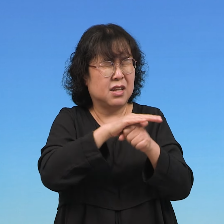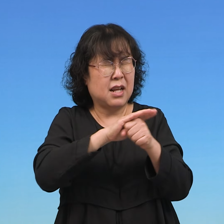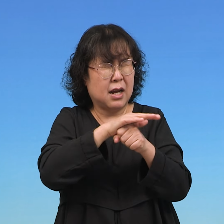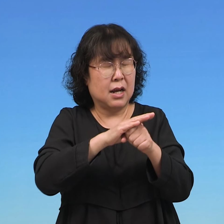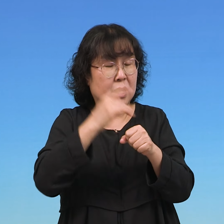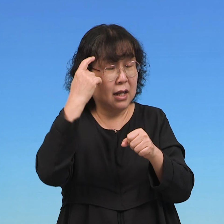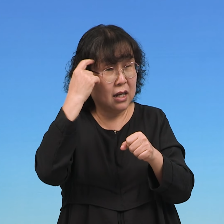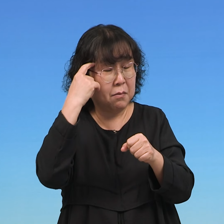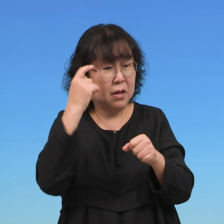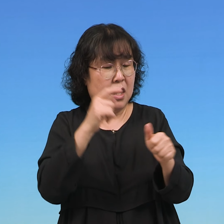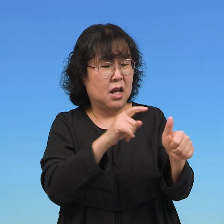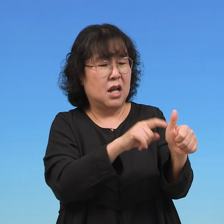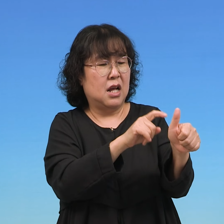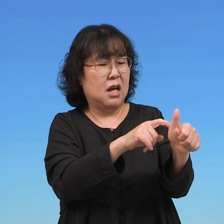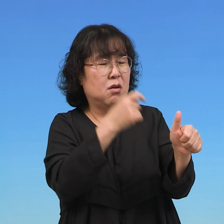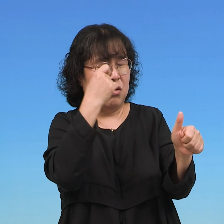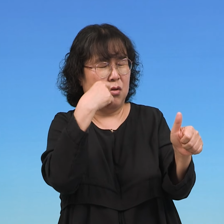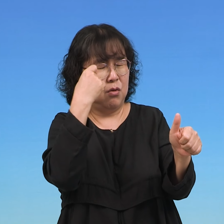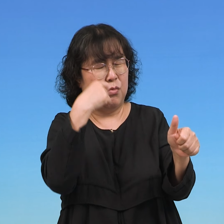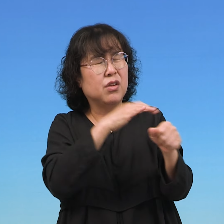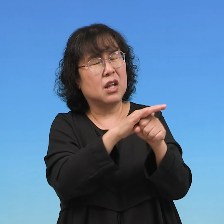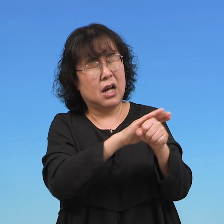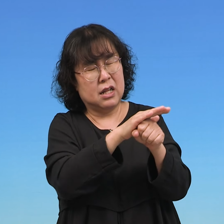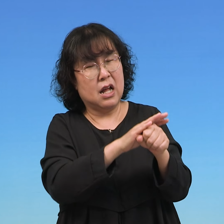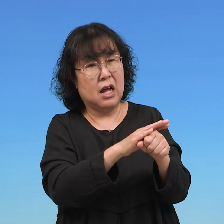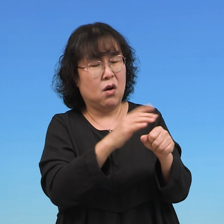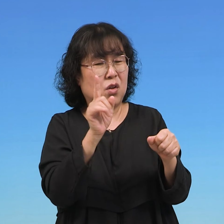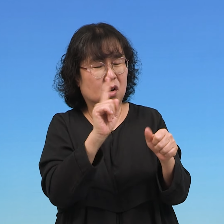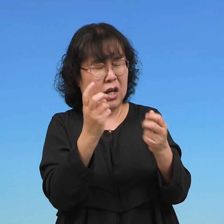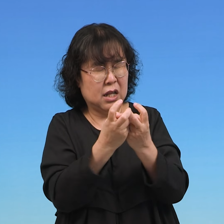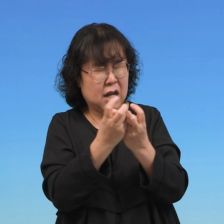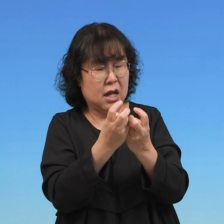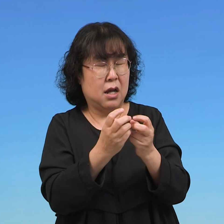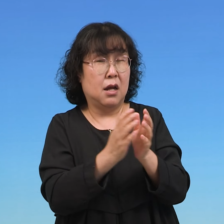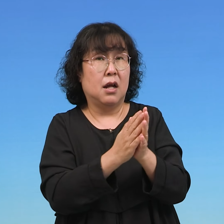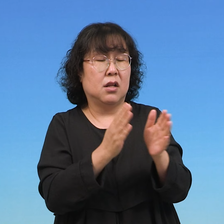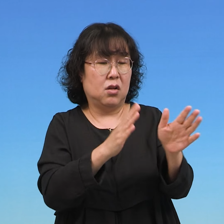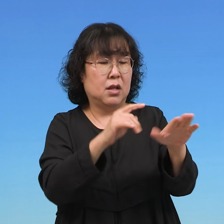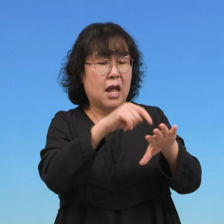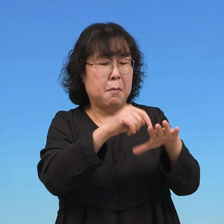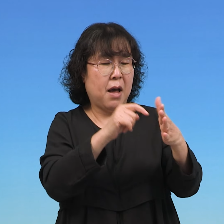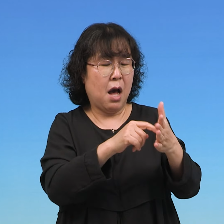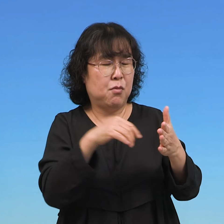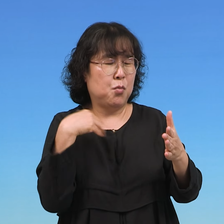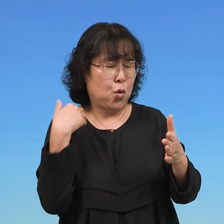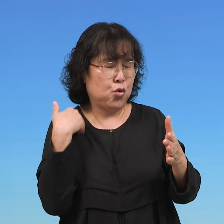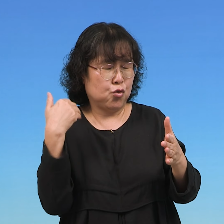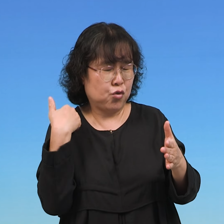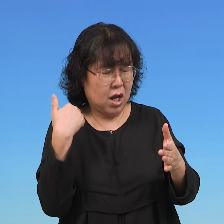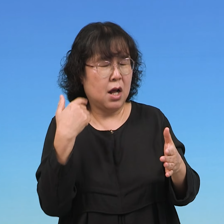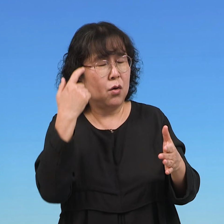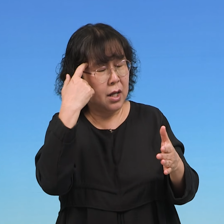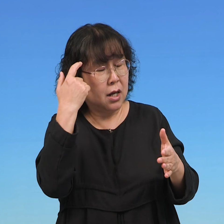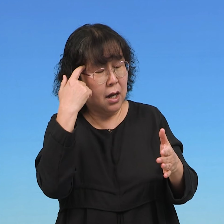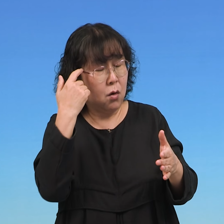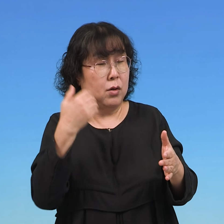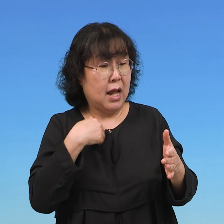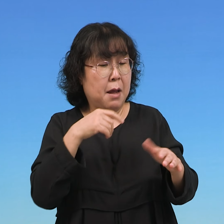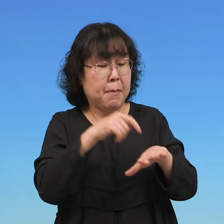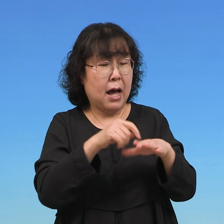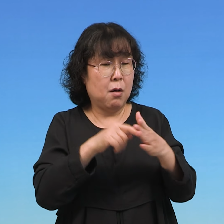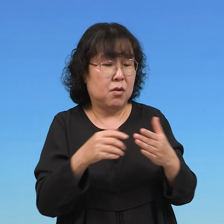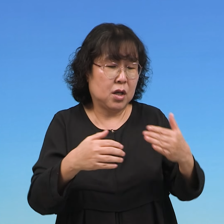거예요. 저 천지를 분간하지 못하는 저 철없는 자식이. 그러면서 저를 보듬어 주셨던